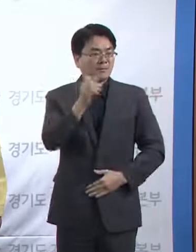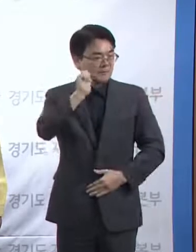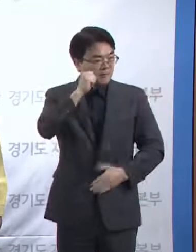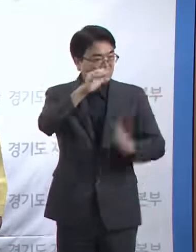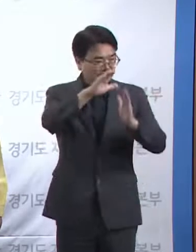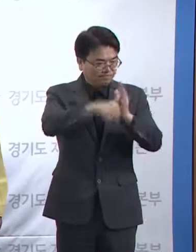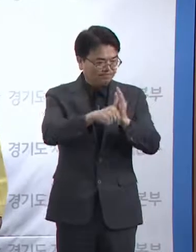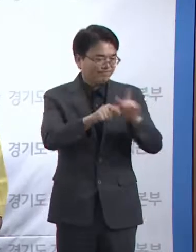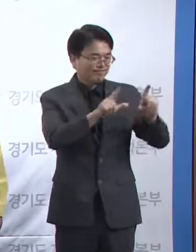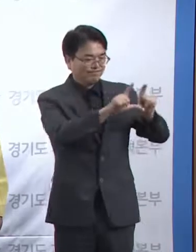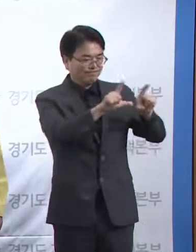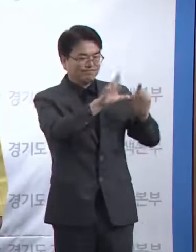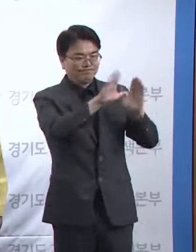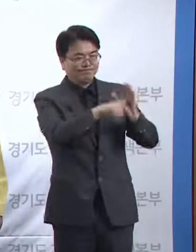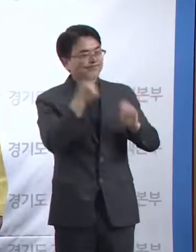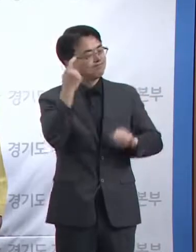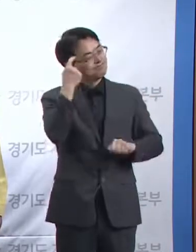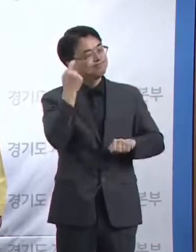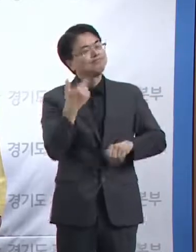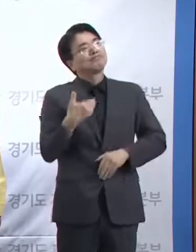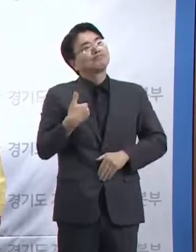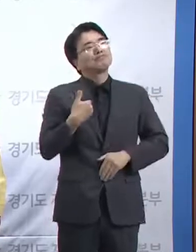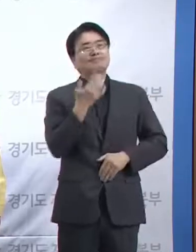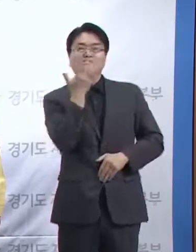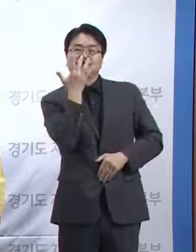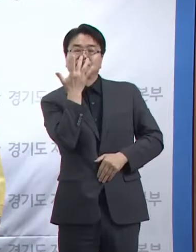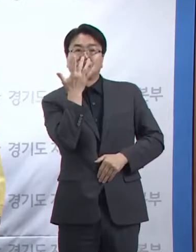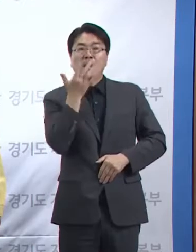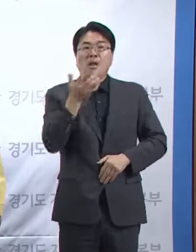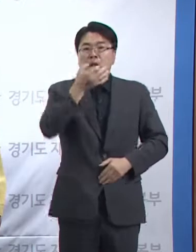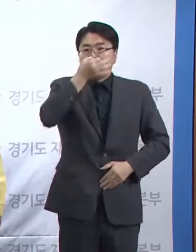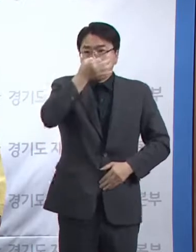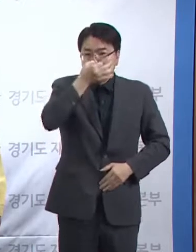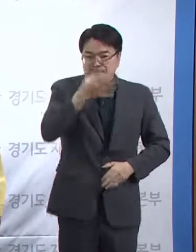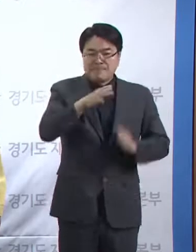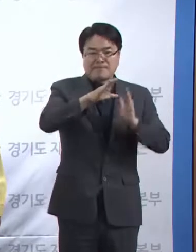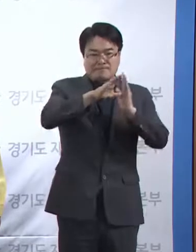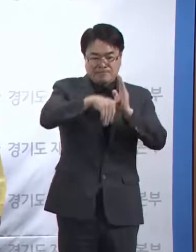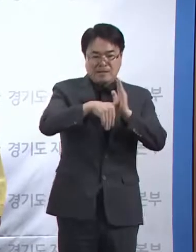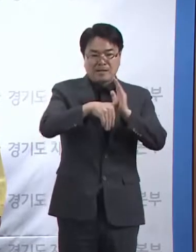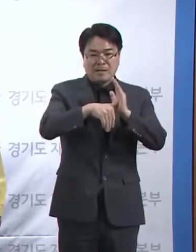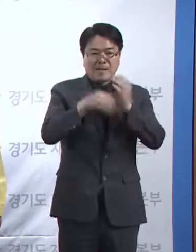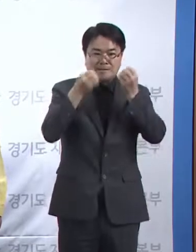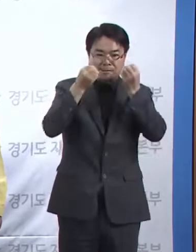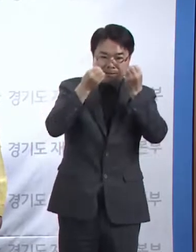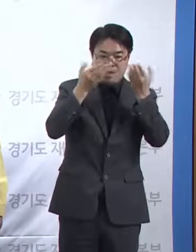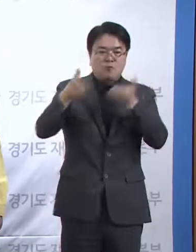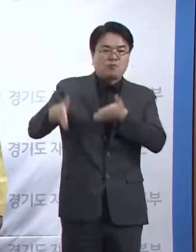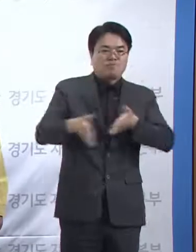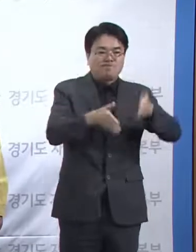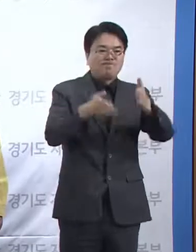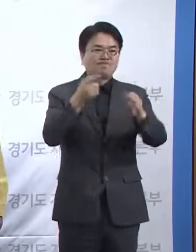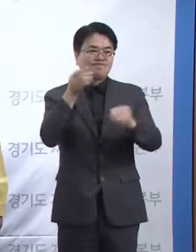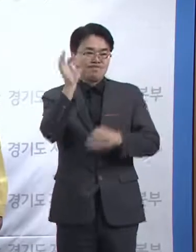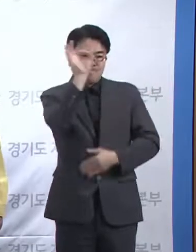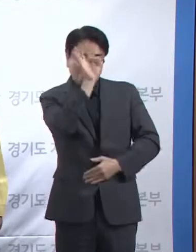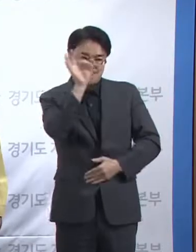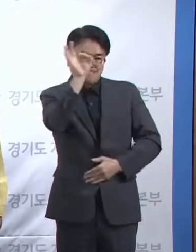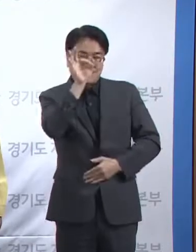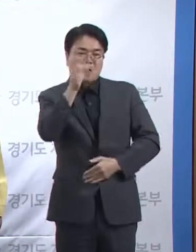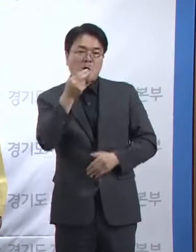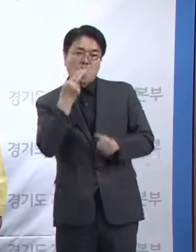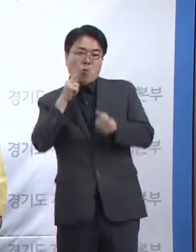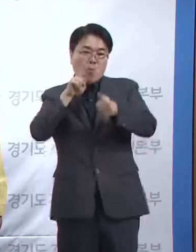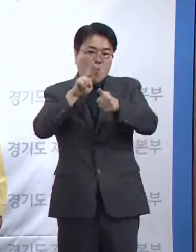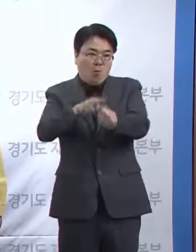생각하기 어려운, 그렇지만 힘들어도 반드시 가야 할 새로운 길을 모색하고 도전할 수